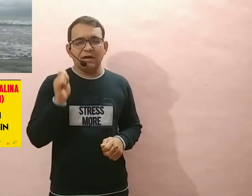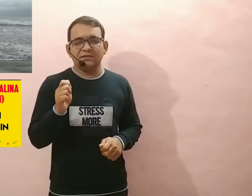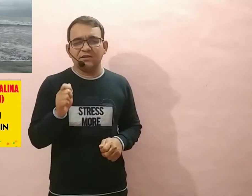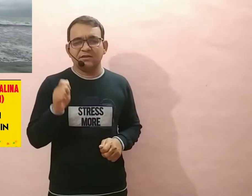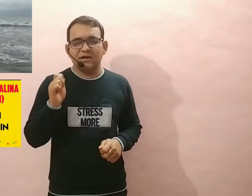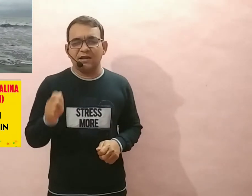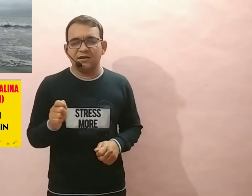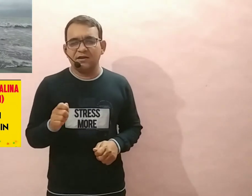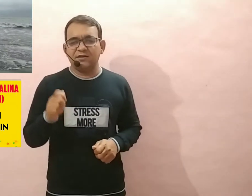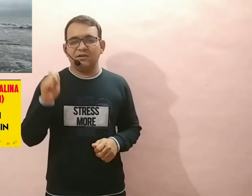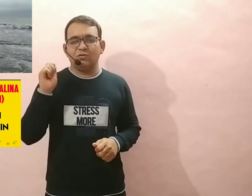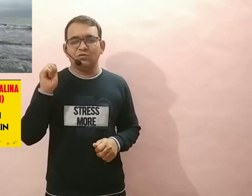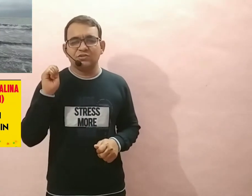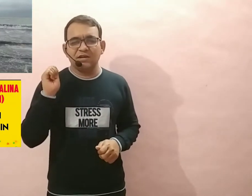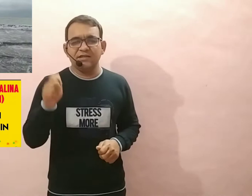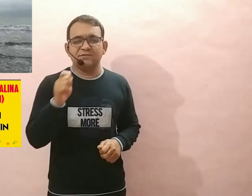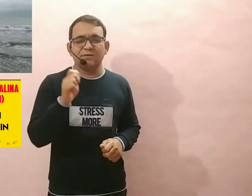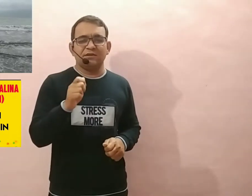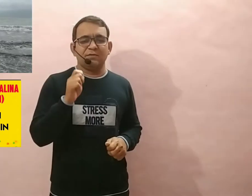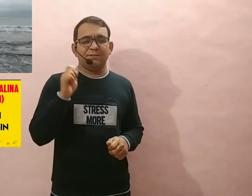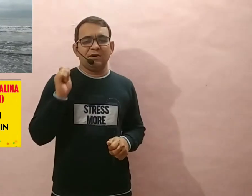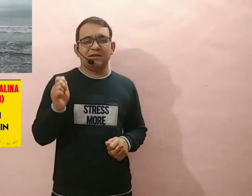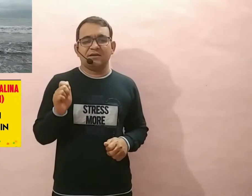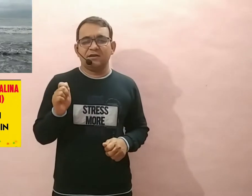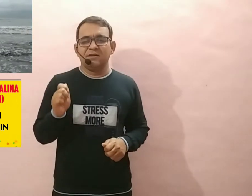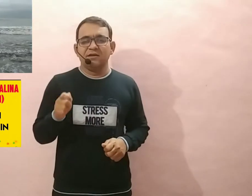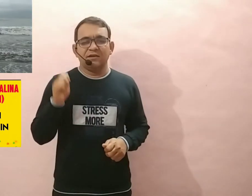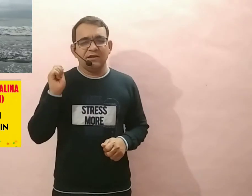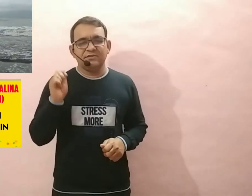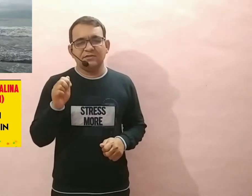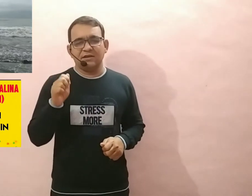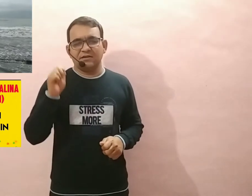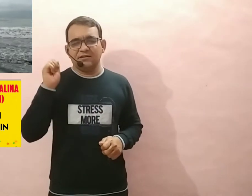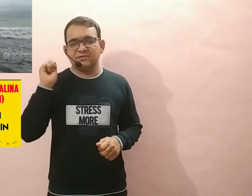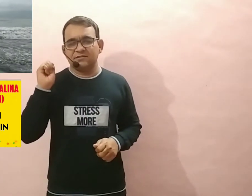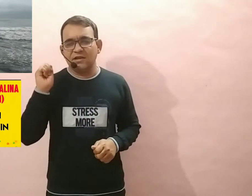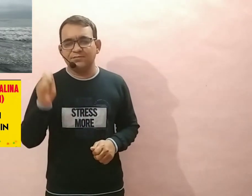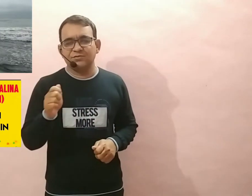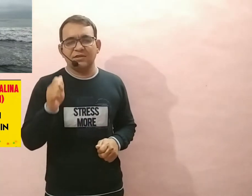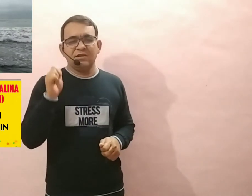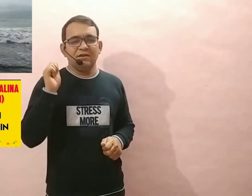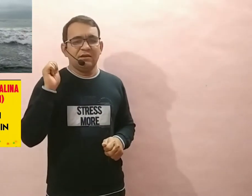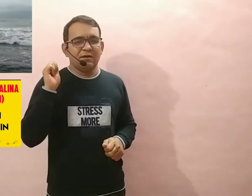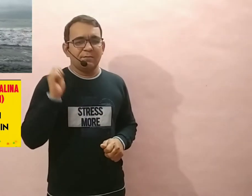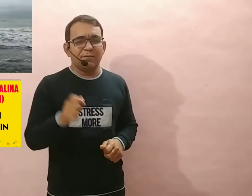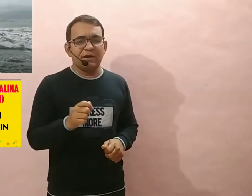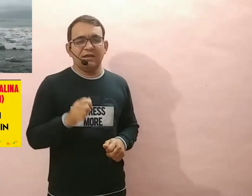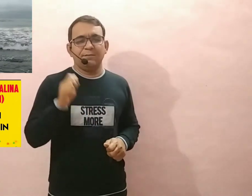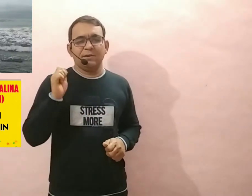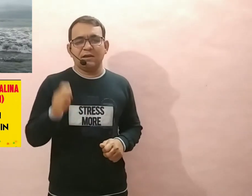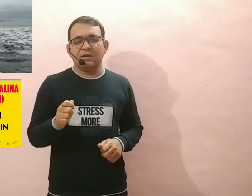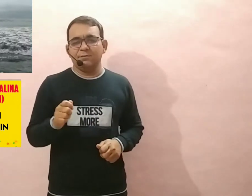मात्र 11 घंटे 39 मिनट में पार कर एशिया के सबसे बड़े